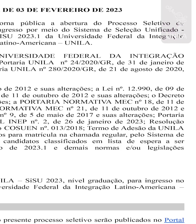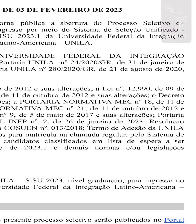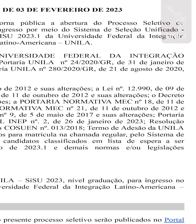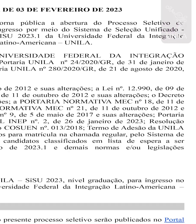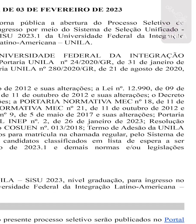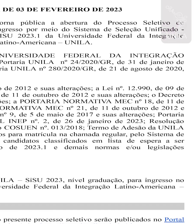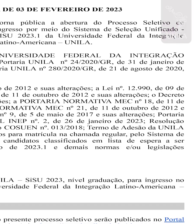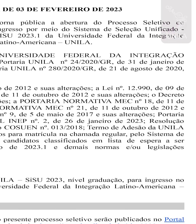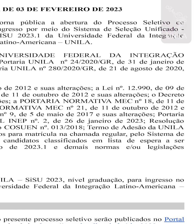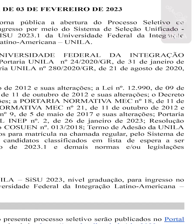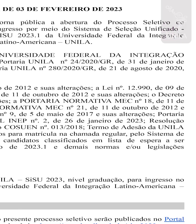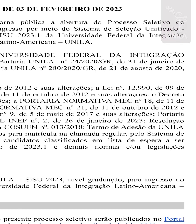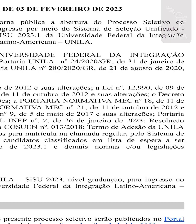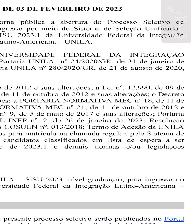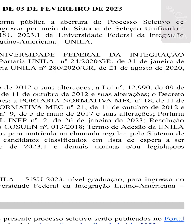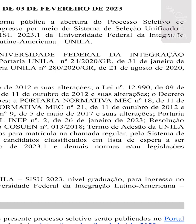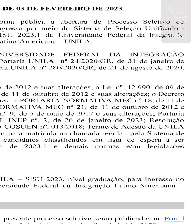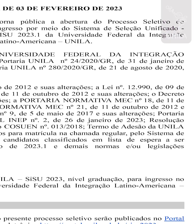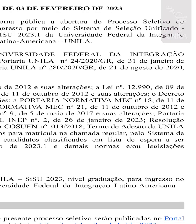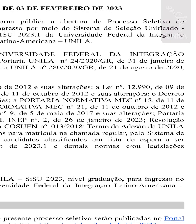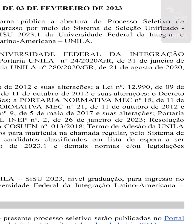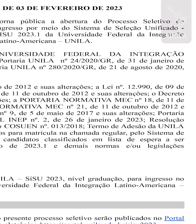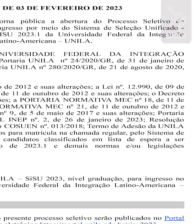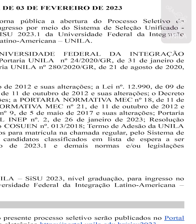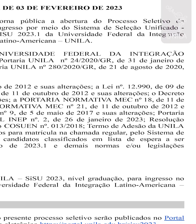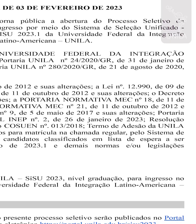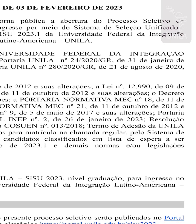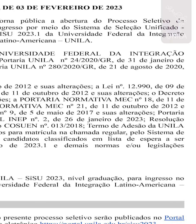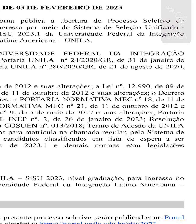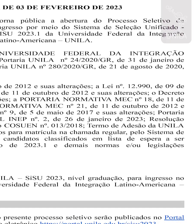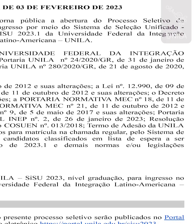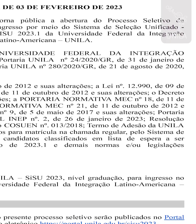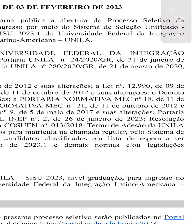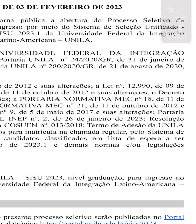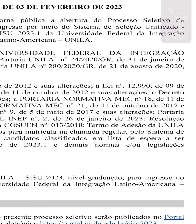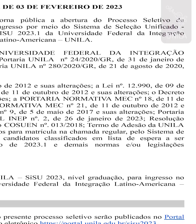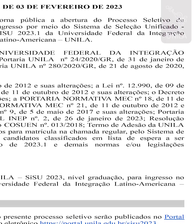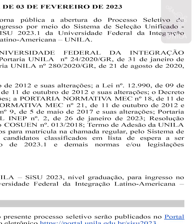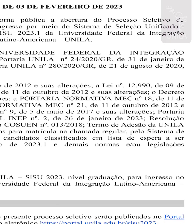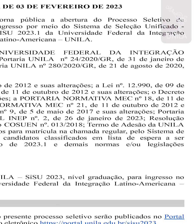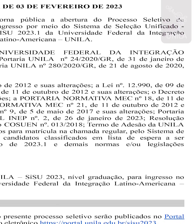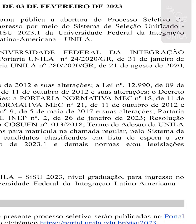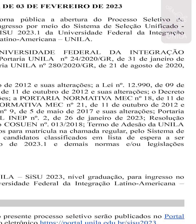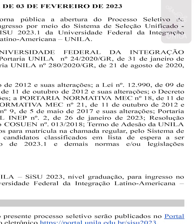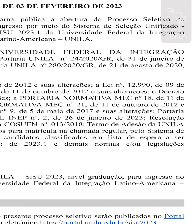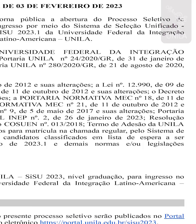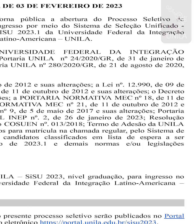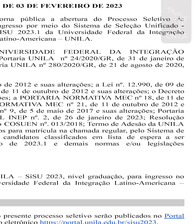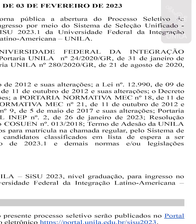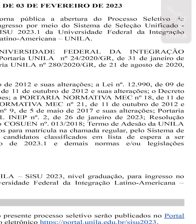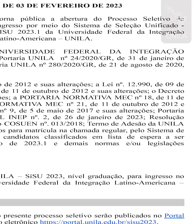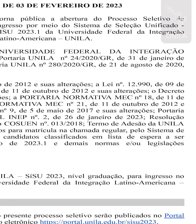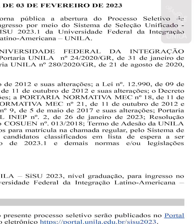alterações. A Portaria Normativa MEC, número 9, de 5 de maio